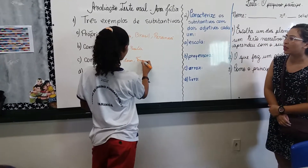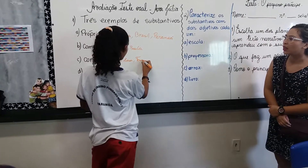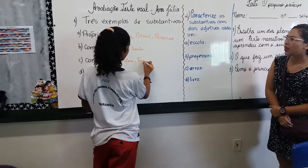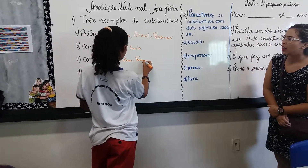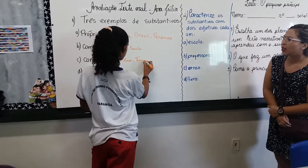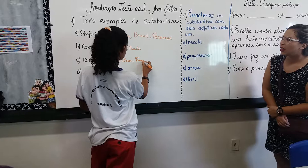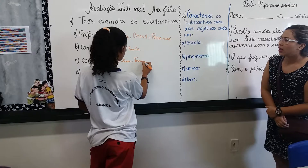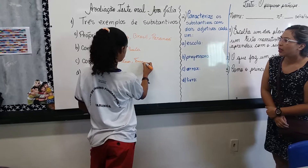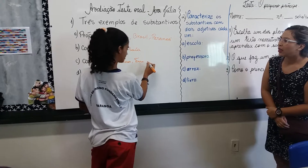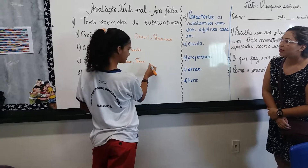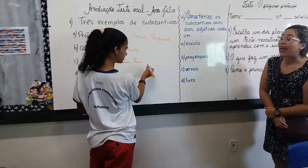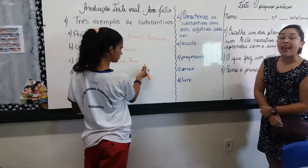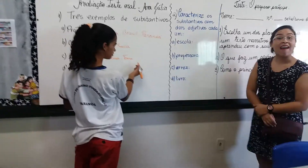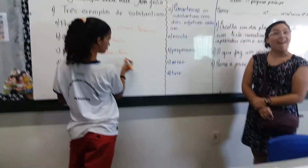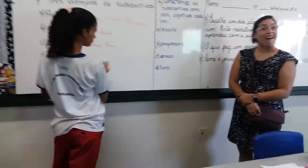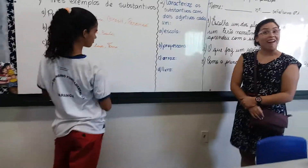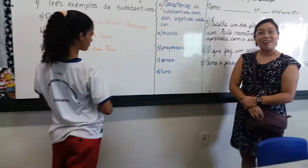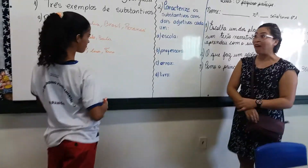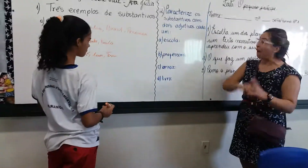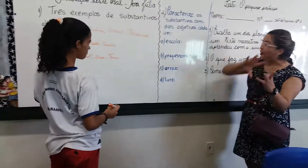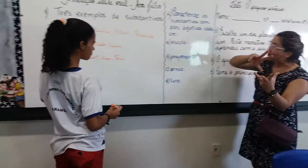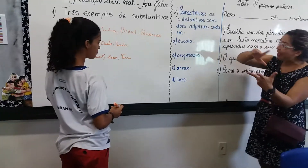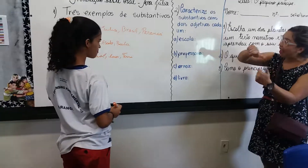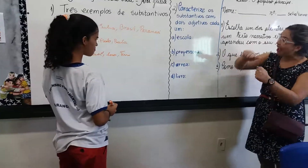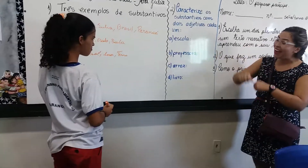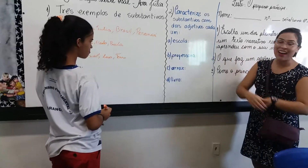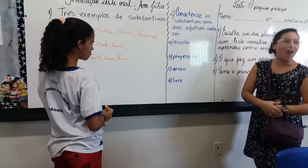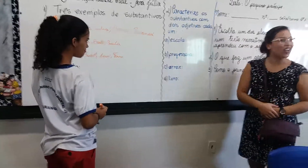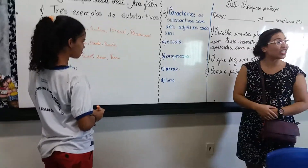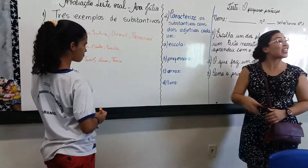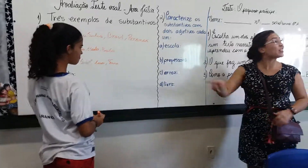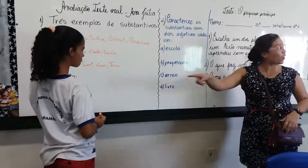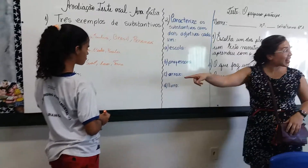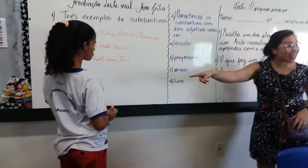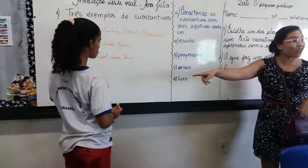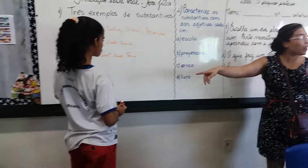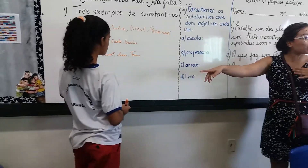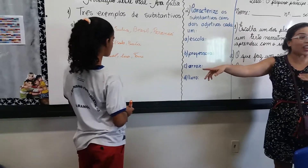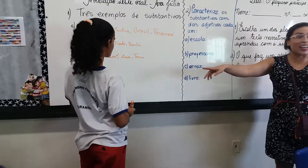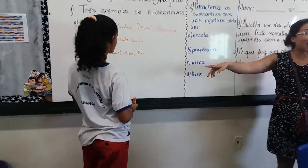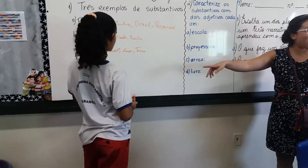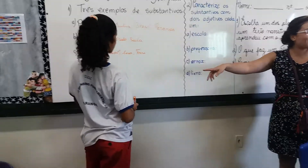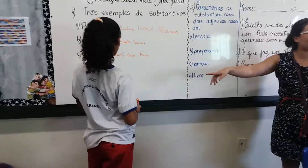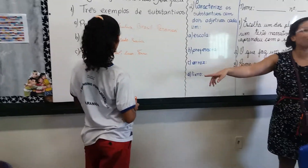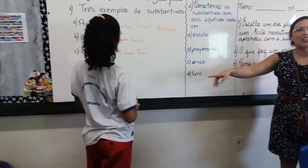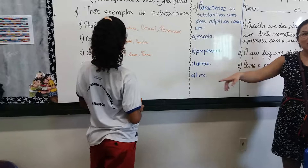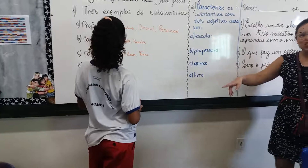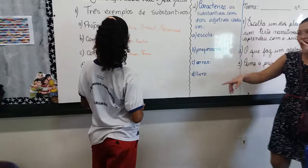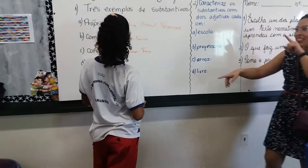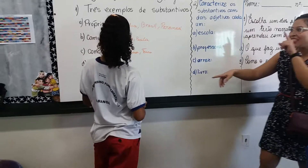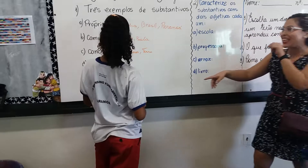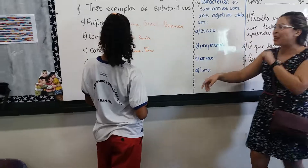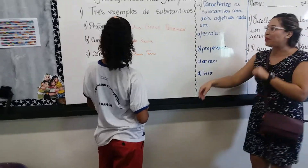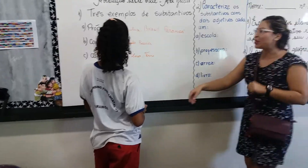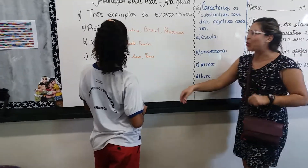Olha, muito bem. Olha, é, e Isso, ótimo. Ela